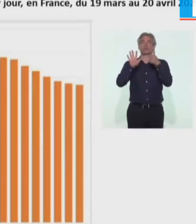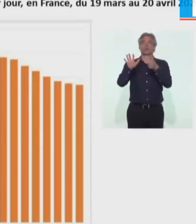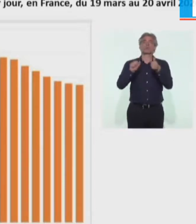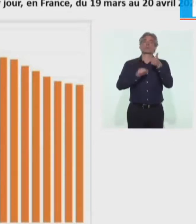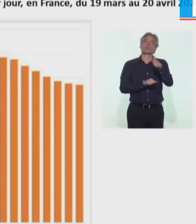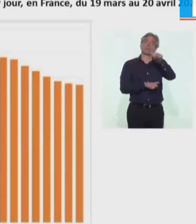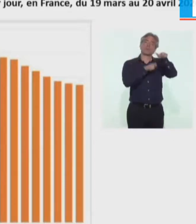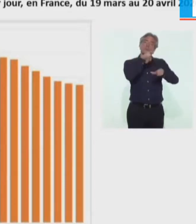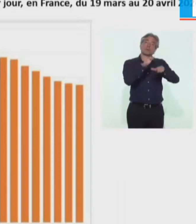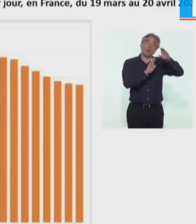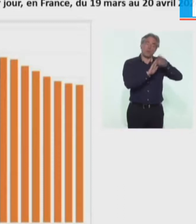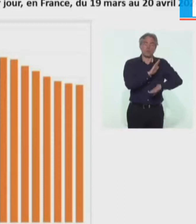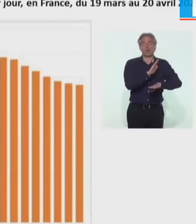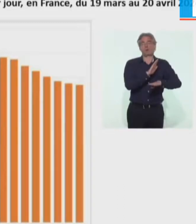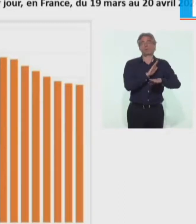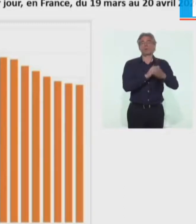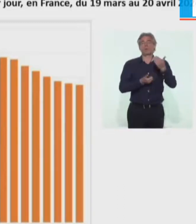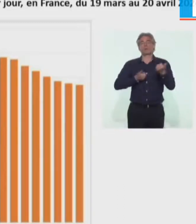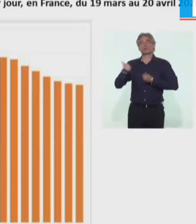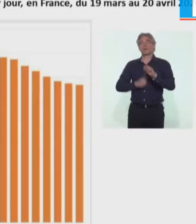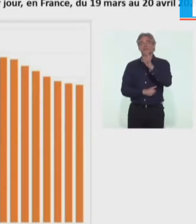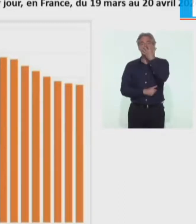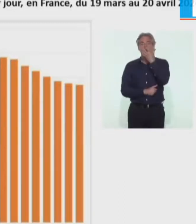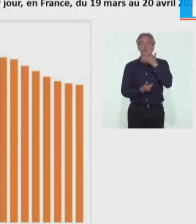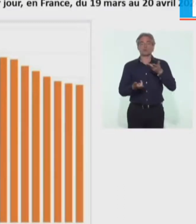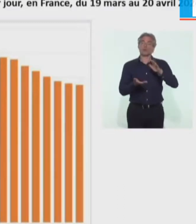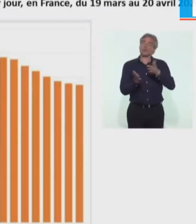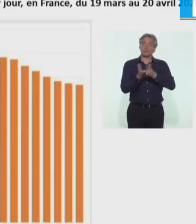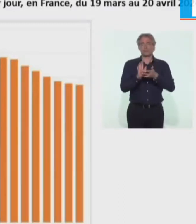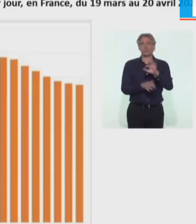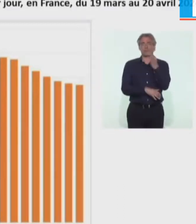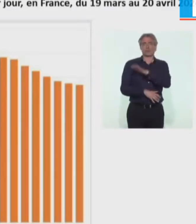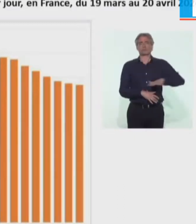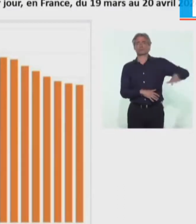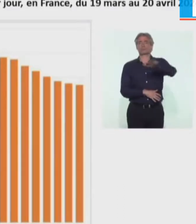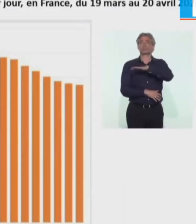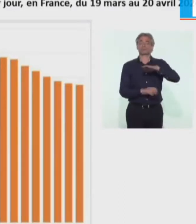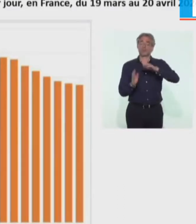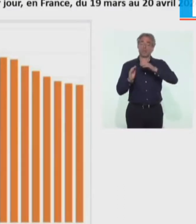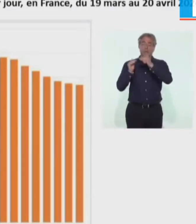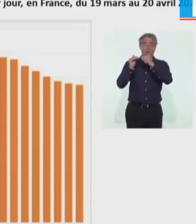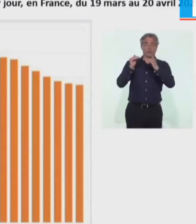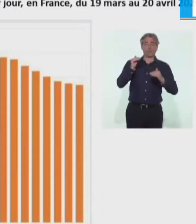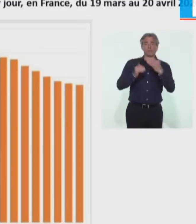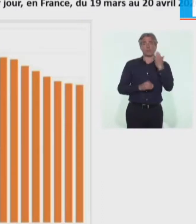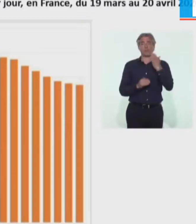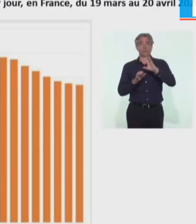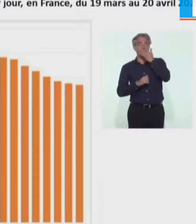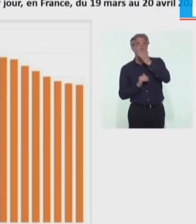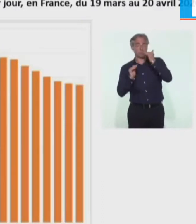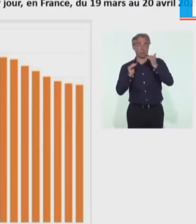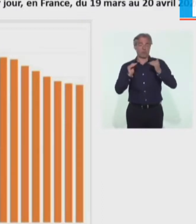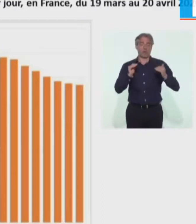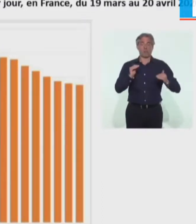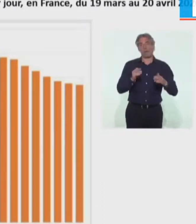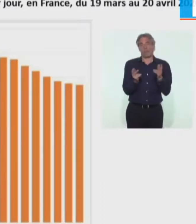61 patients en moins en réanimation sur tout le territoire national. La baisse des besoins en réanimation se confirme, mais elle